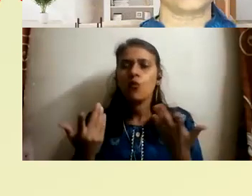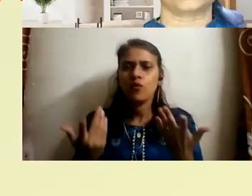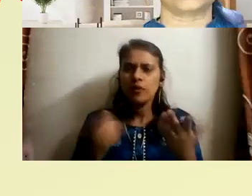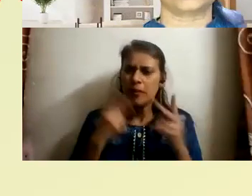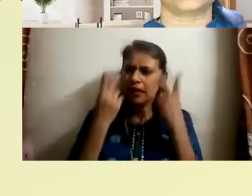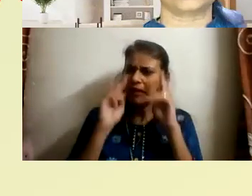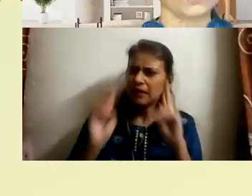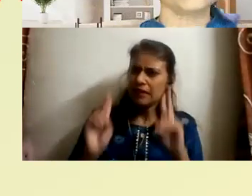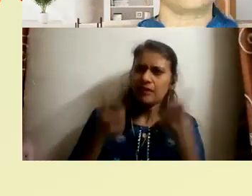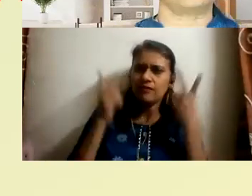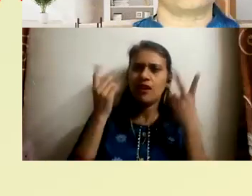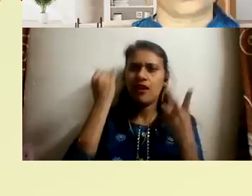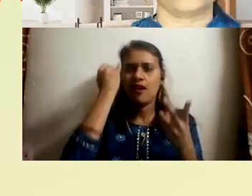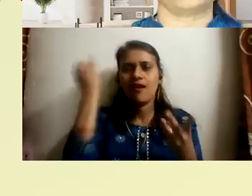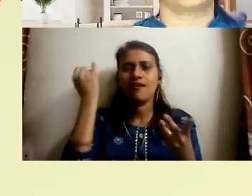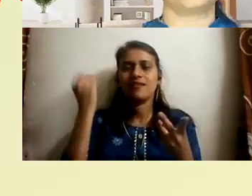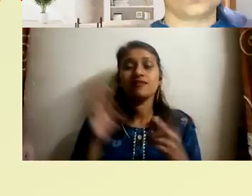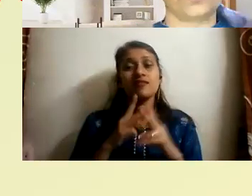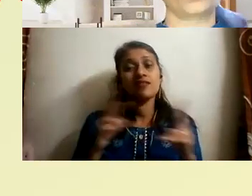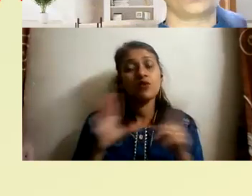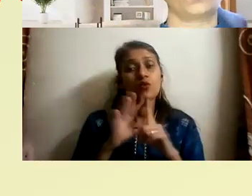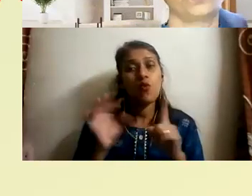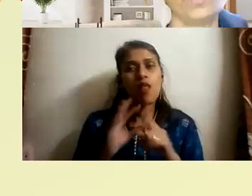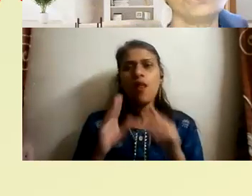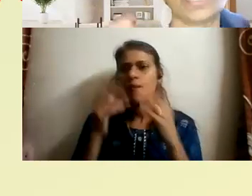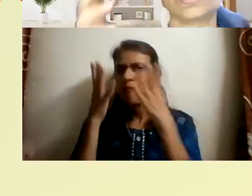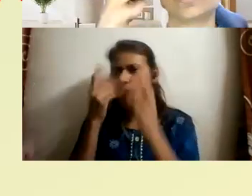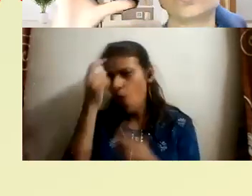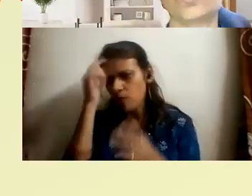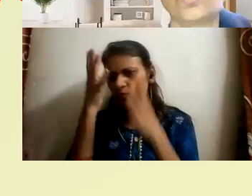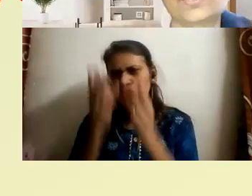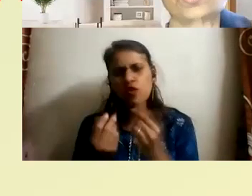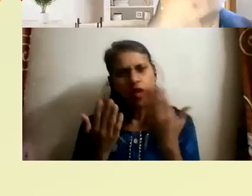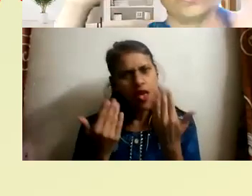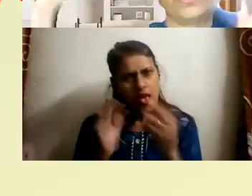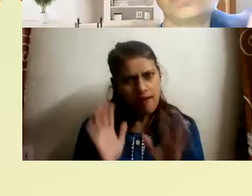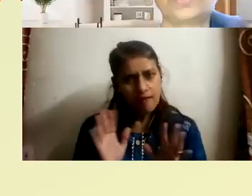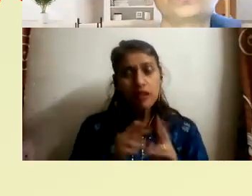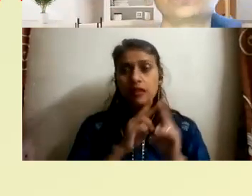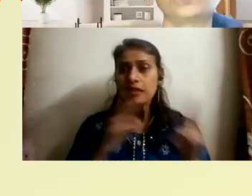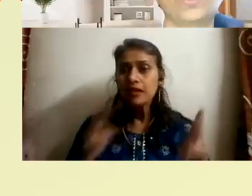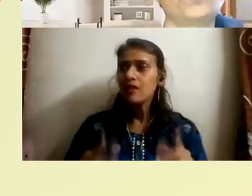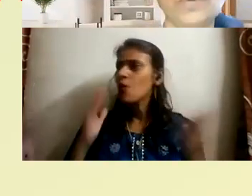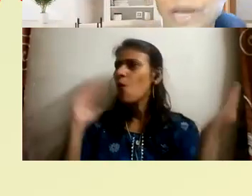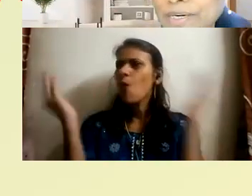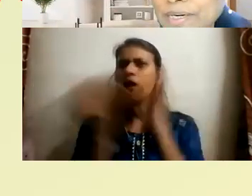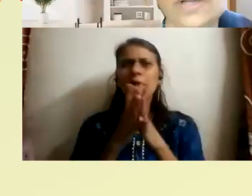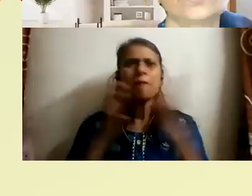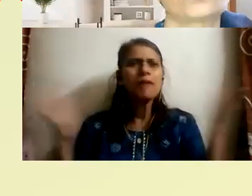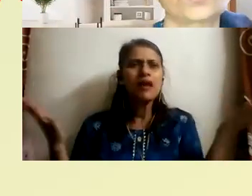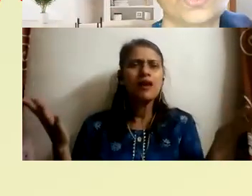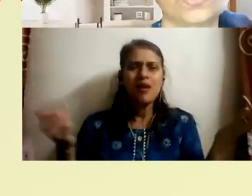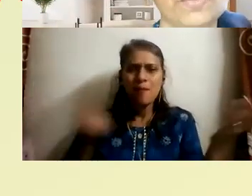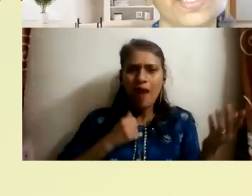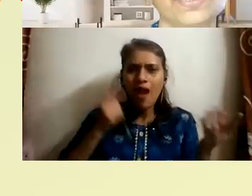कर सकते हैं, क्या इस प्रॉब्लम का कोई सोल्यूशन है. तो हम कैसे उनको इस दुनिया में, इतनी बड़ी दुनिया में, हाउ डू वी आइडेंटिफाई